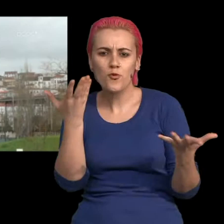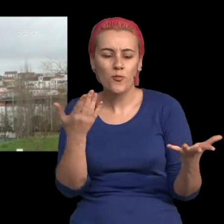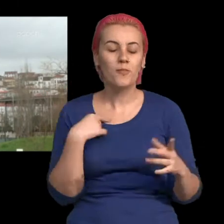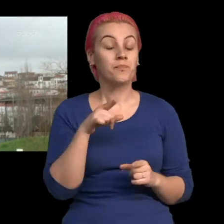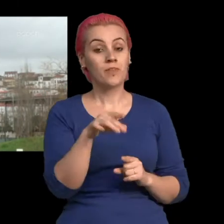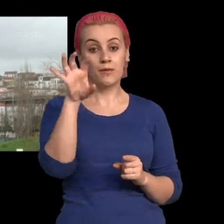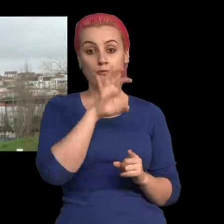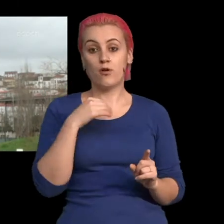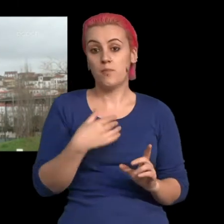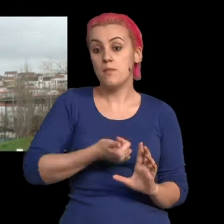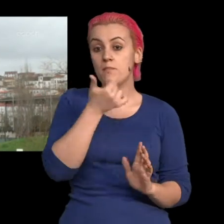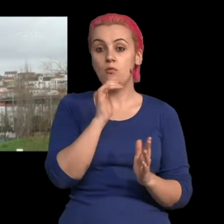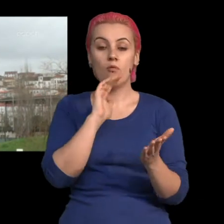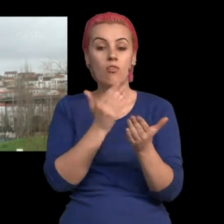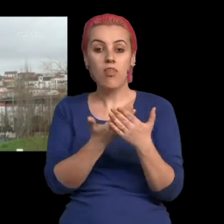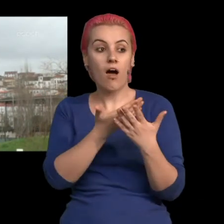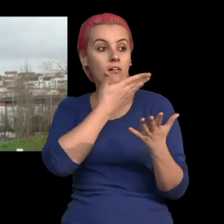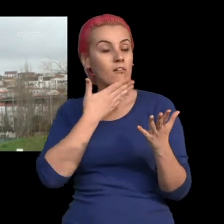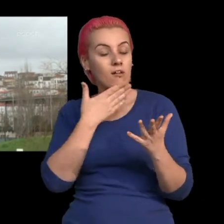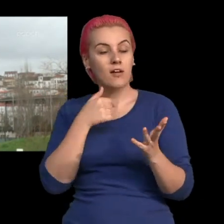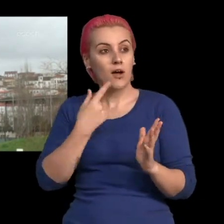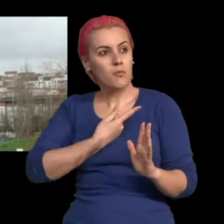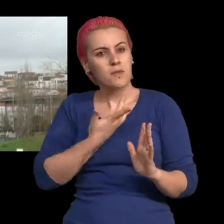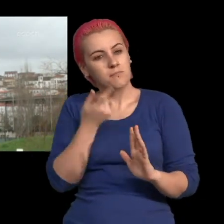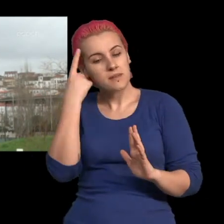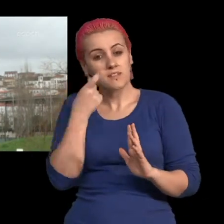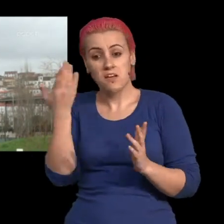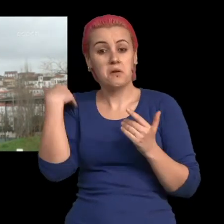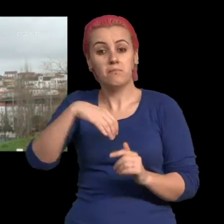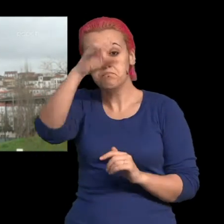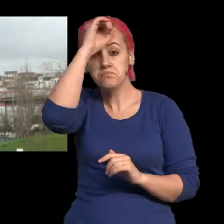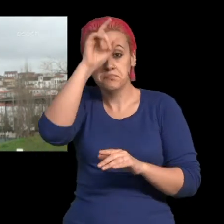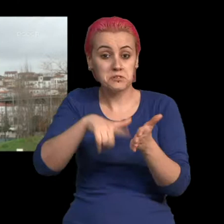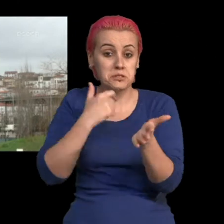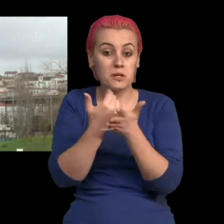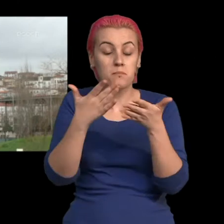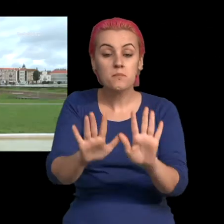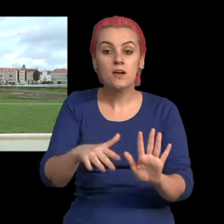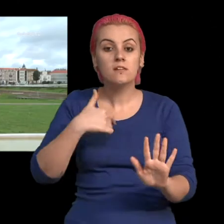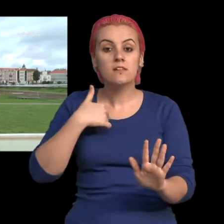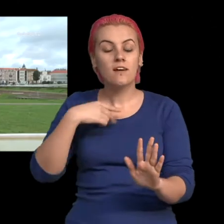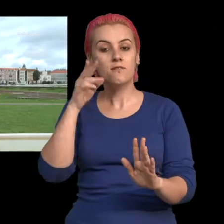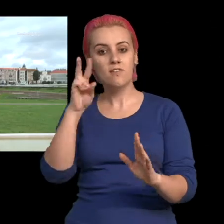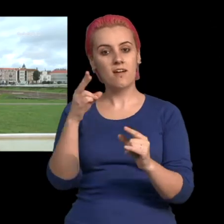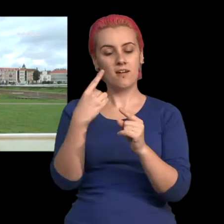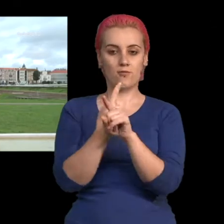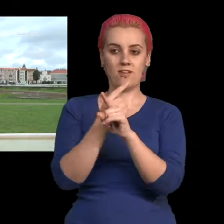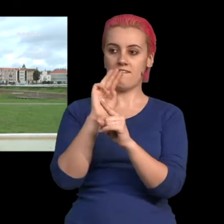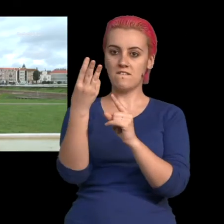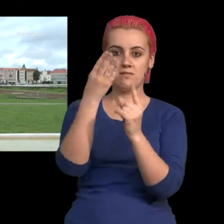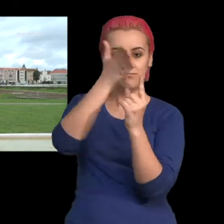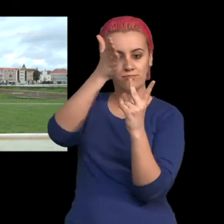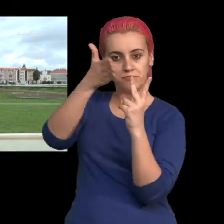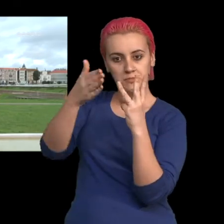maneira de o fazer, já que tenho que pensar nisso, não costumo pensar muito nisso, é não encarar as coisas como